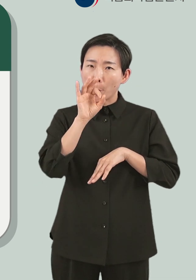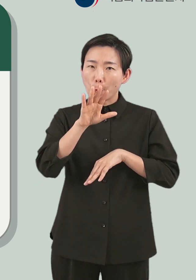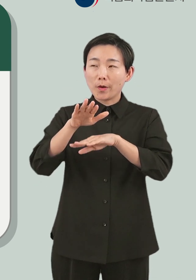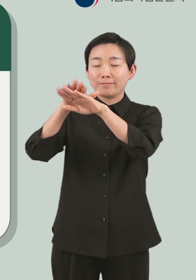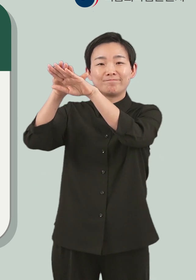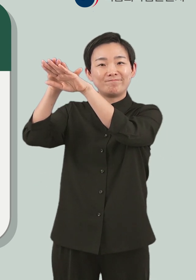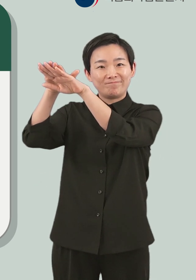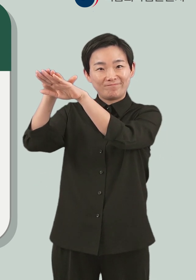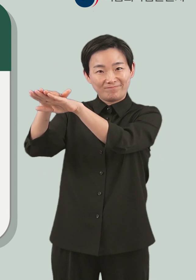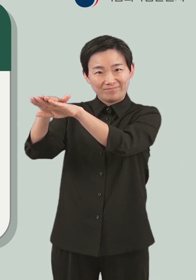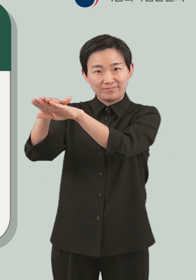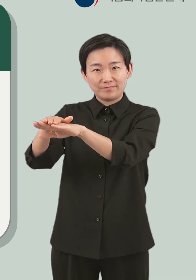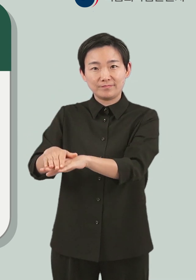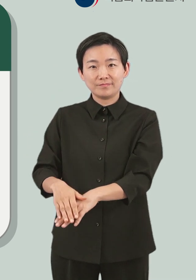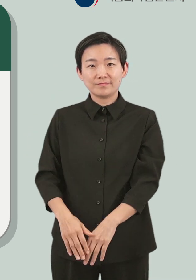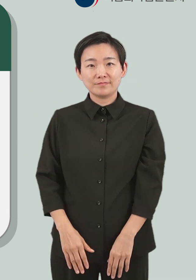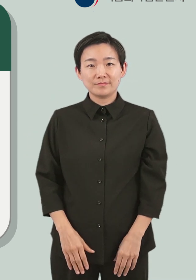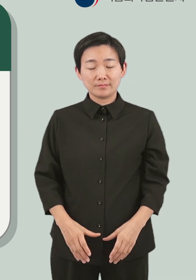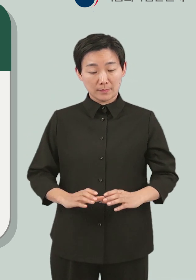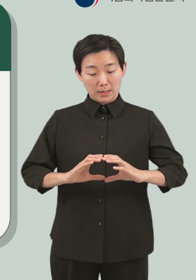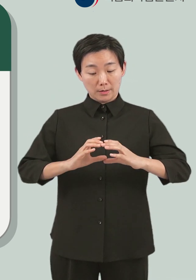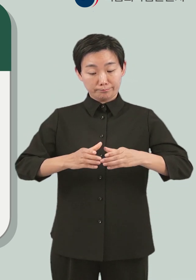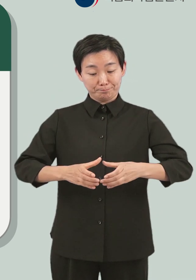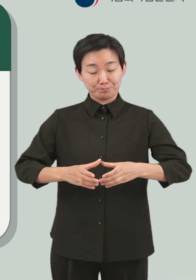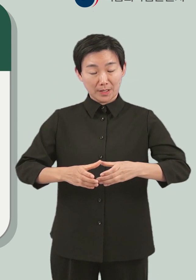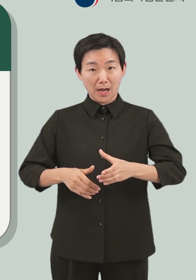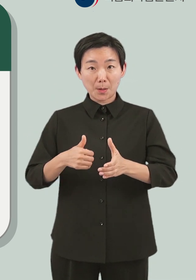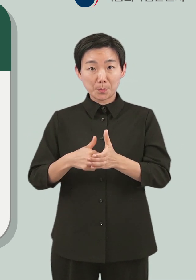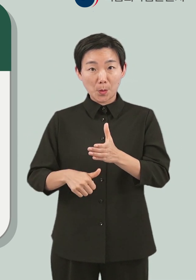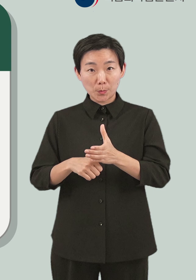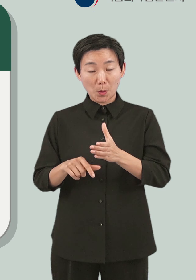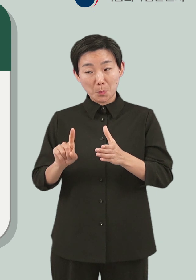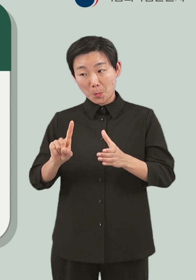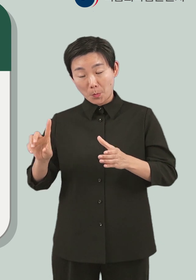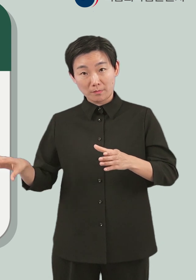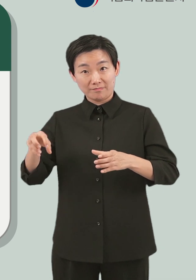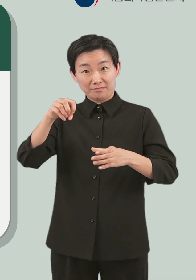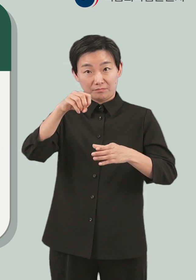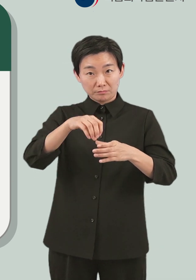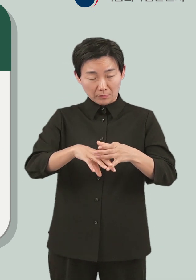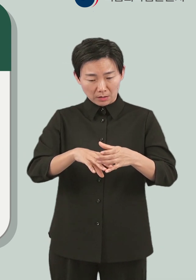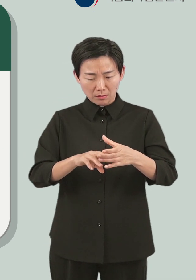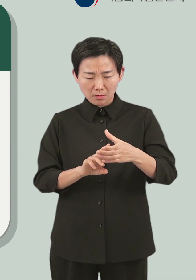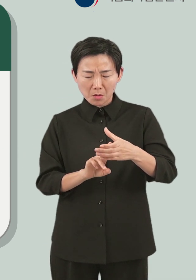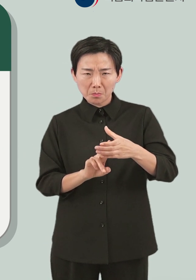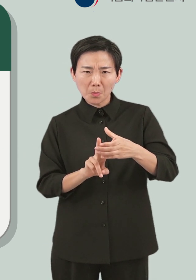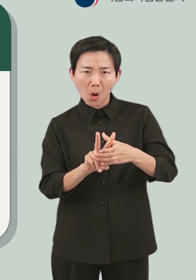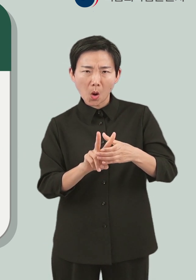보관하면 커프의 천 커버가 찢어지는 등 본체가 파손되는 원인이 될 수 있습니다.